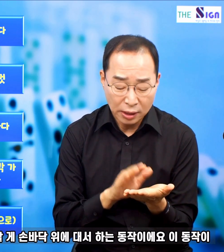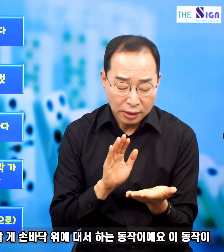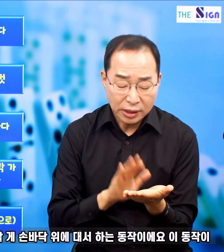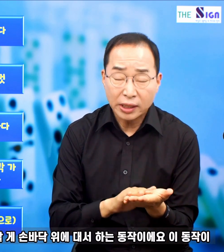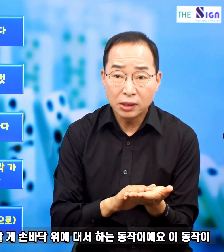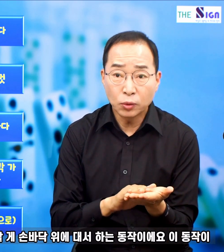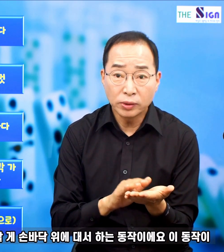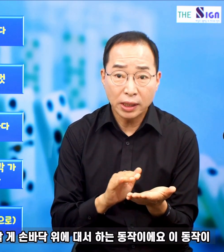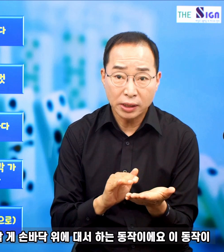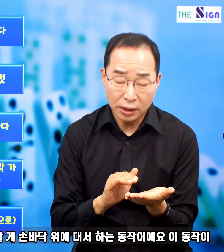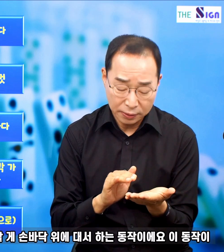자, 이 동작이